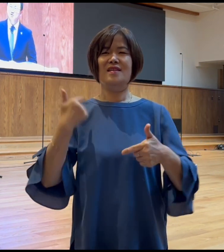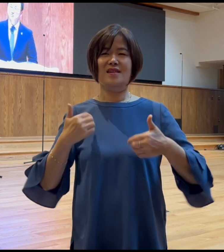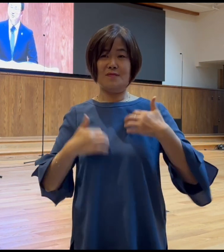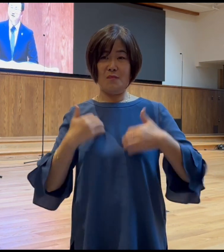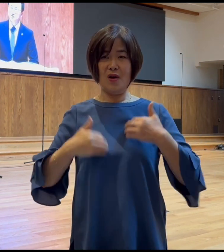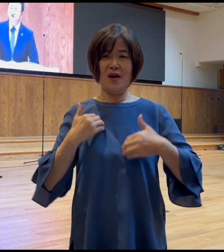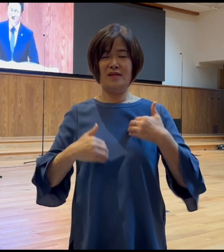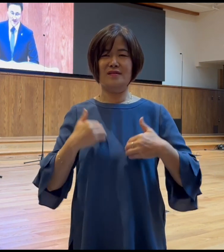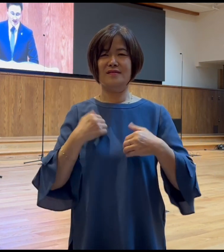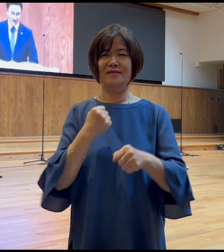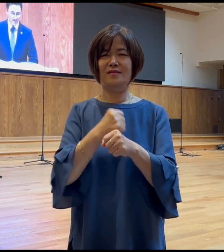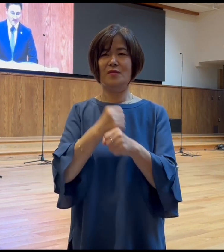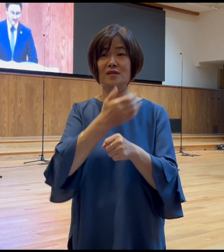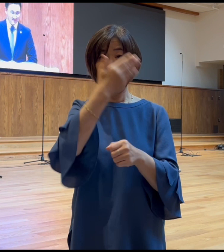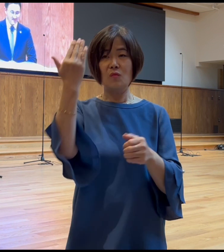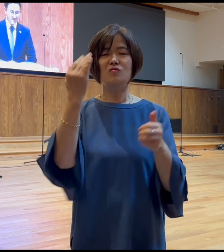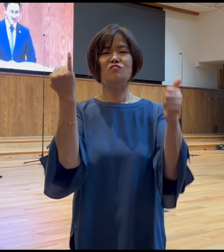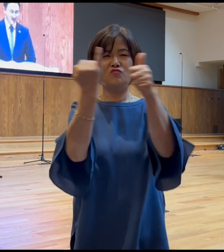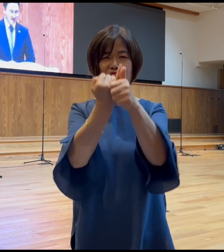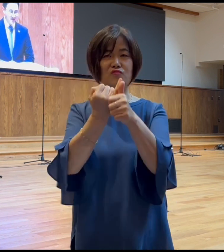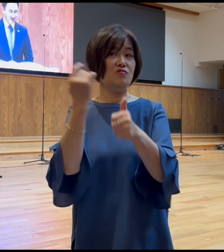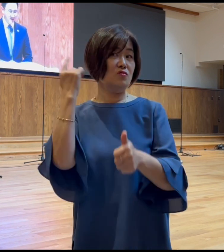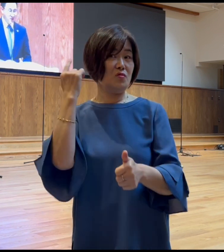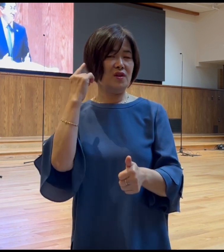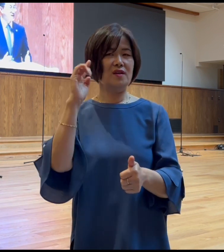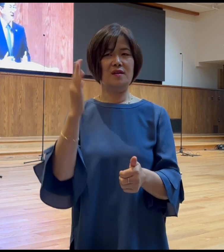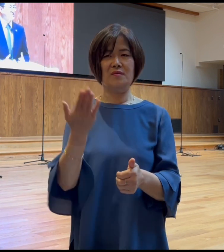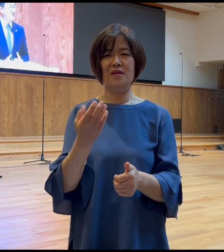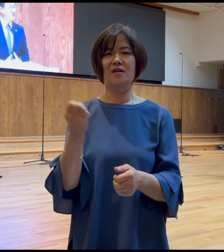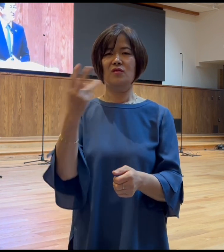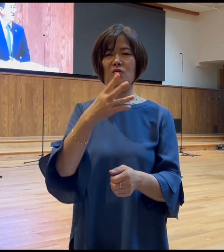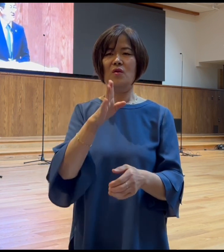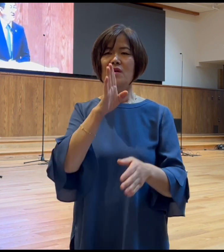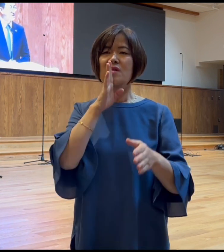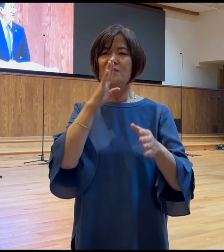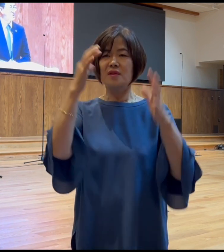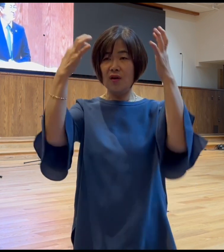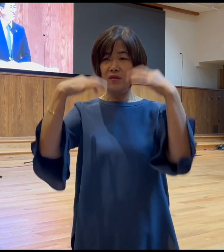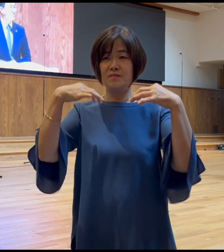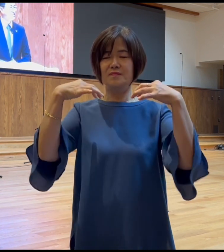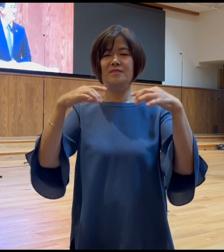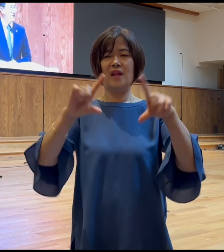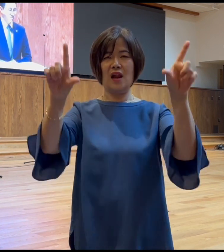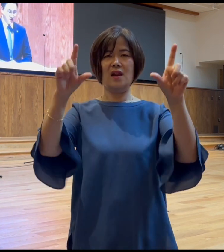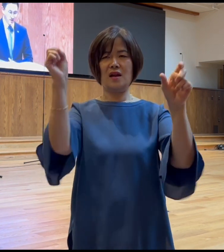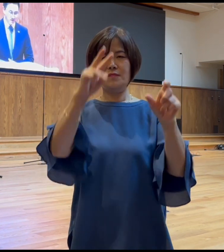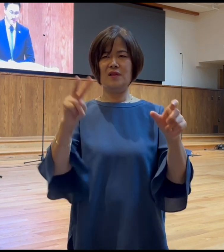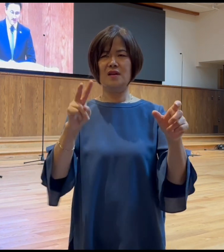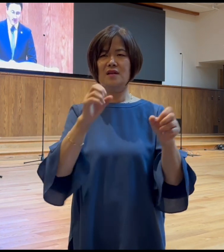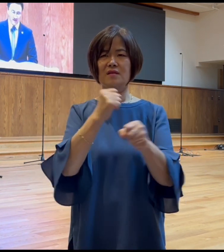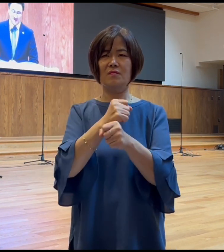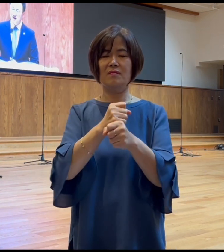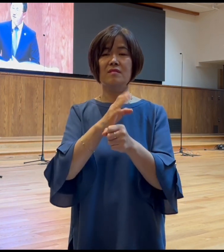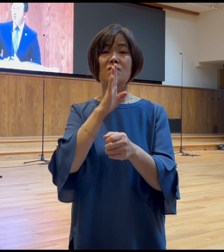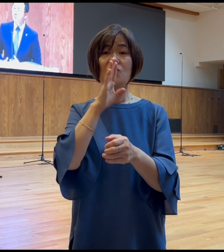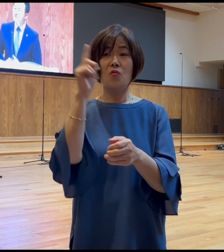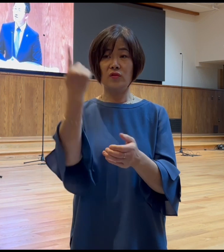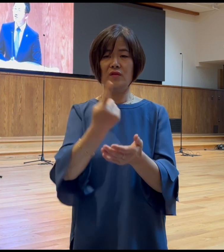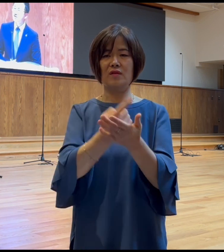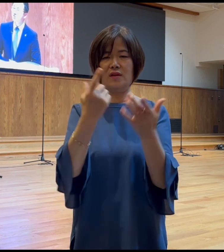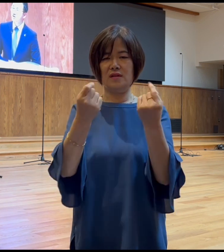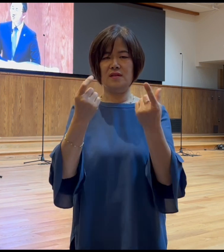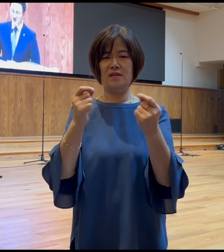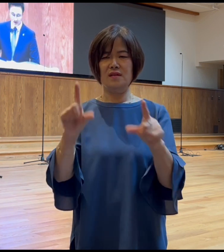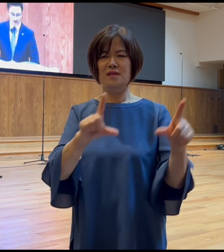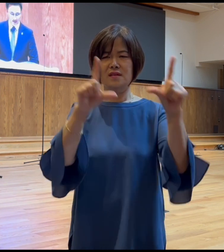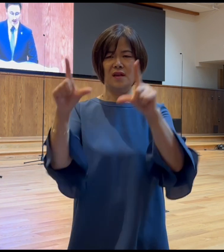기뻐하는 신혼부부의 소리를 듣습니다. 여름날 갑작스럽게 찾아온 태풍처럼 삶의 폭풍을